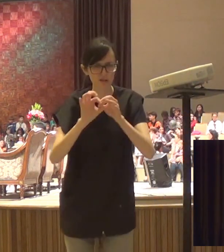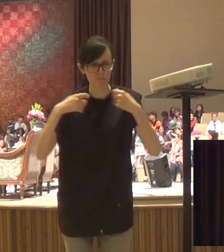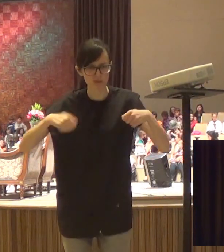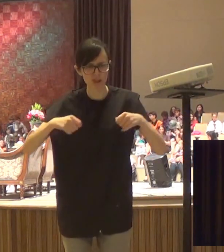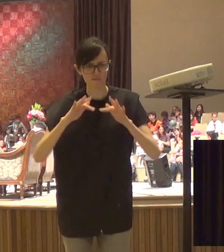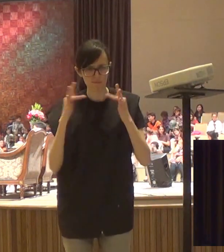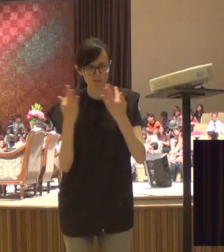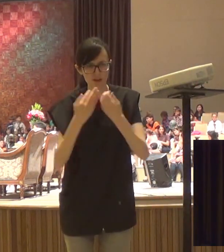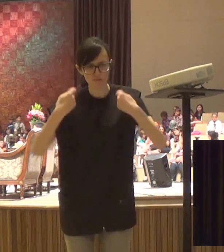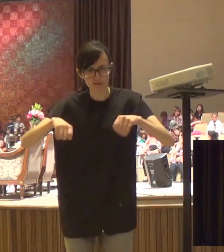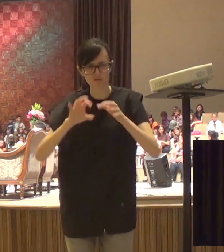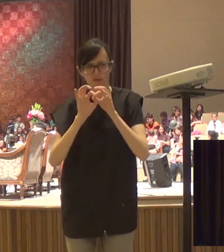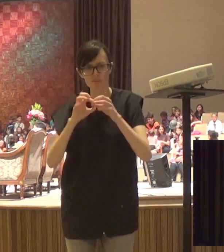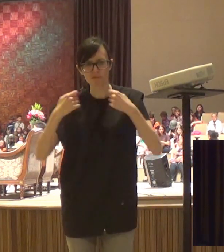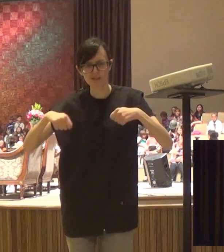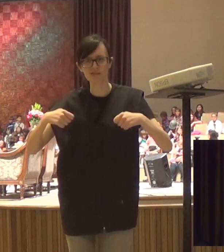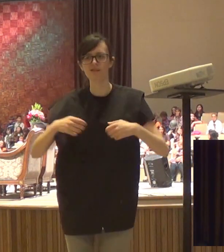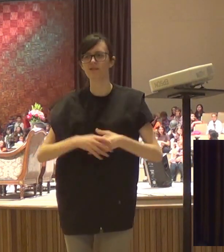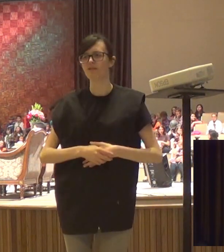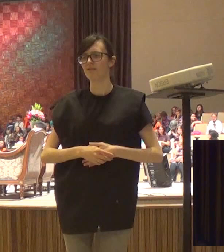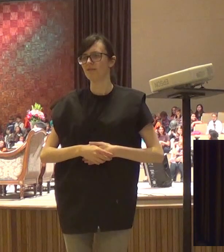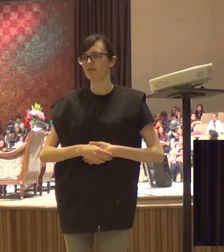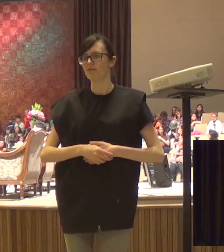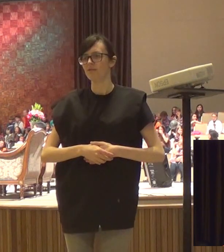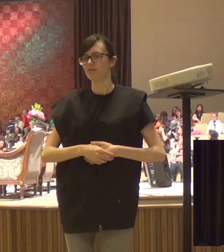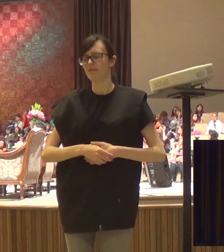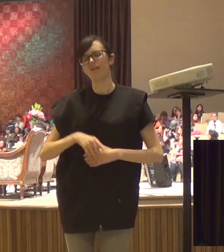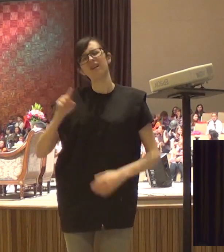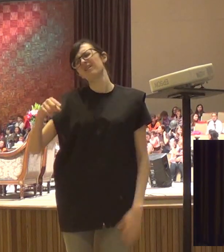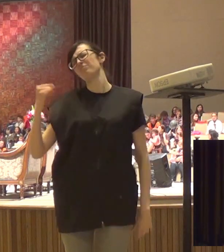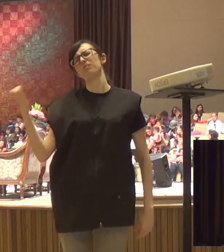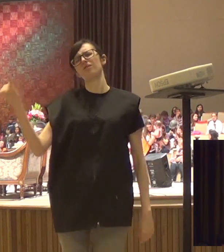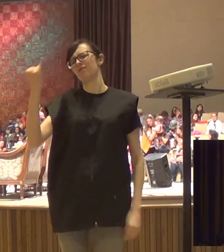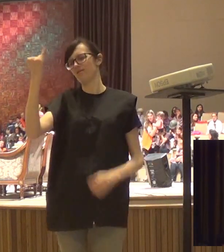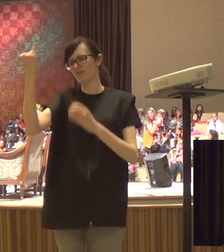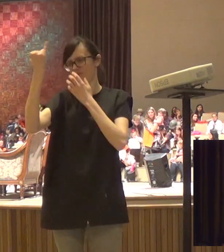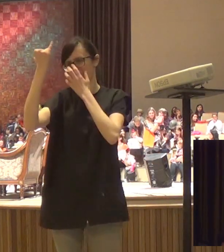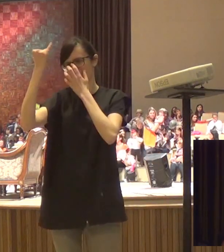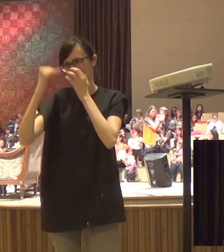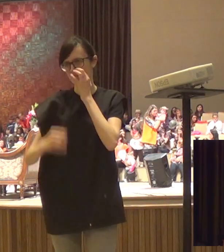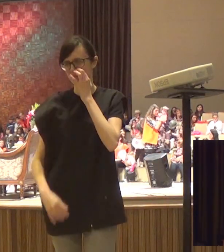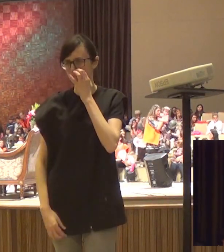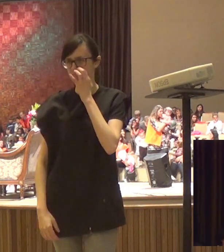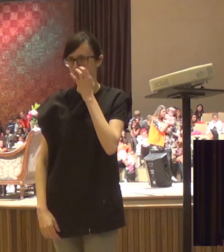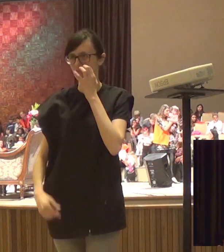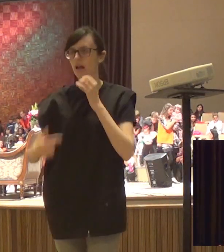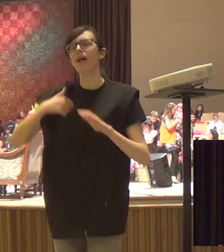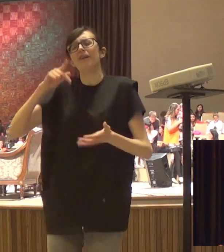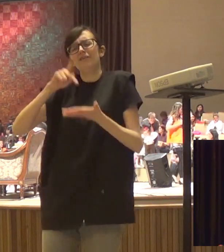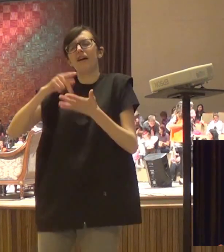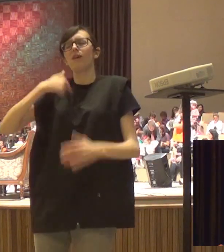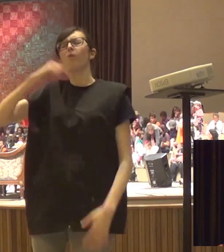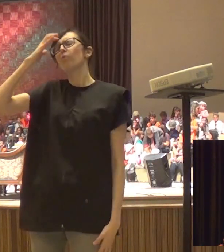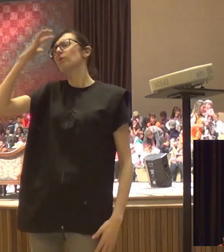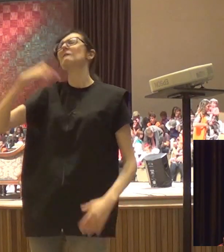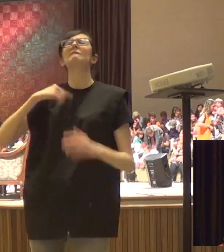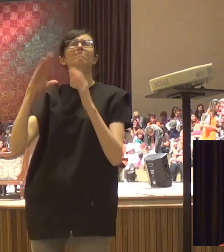ao coração dos pais? O vocês acham? Isso é importante para os nossos dias, igreja? É muito importante.